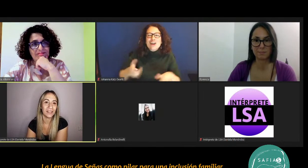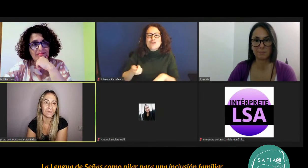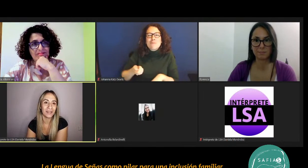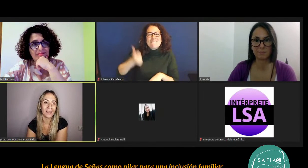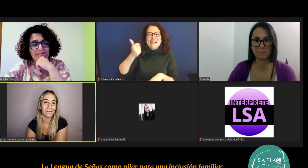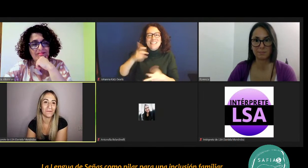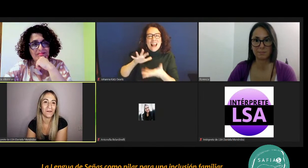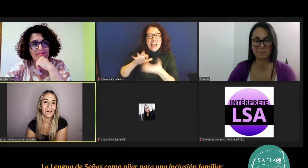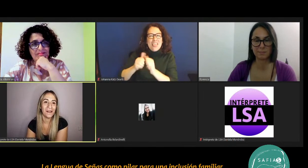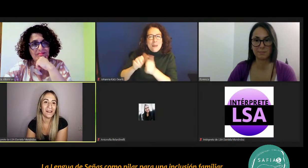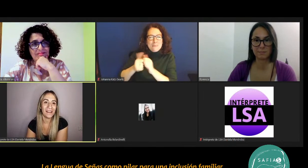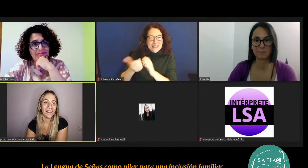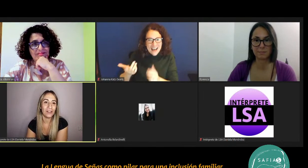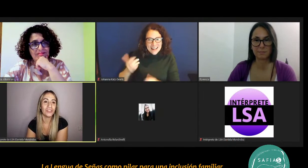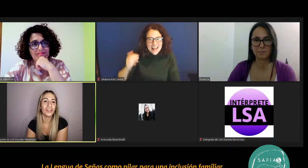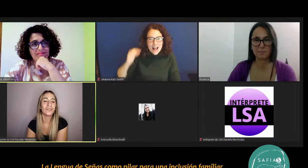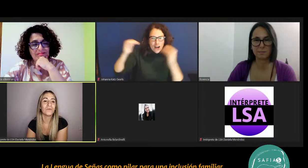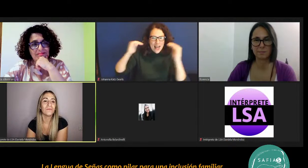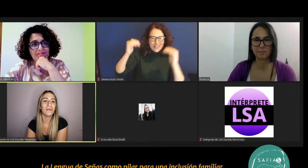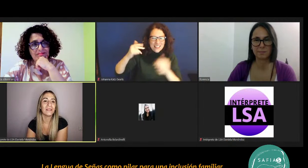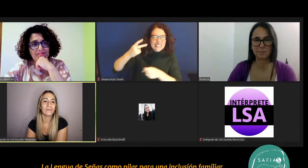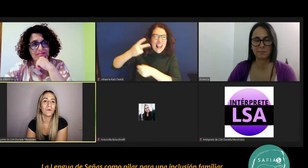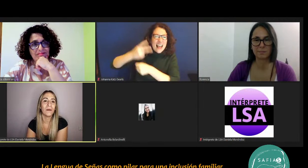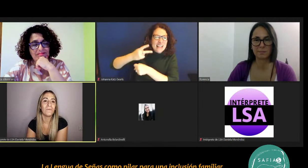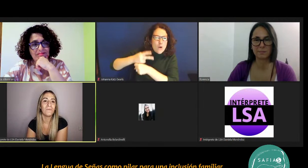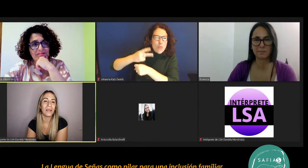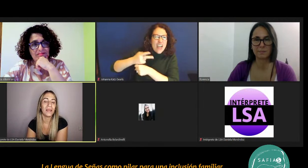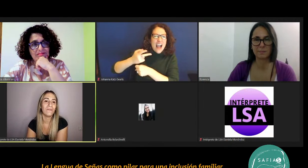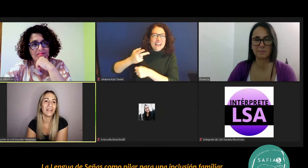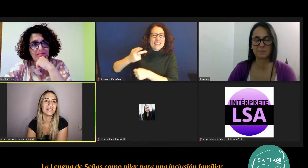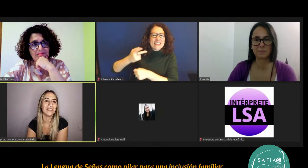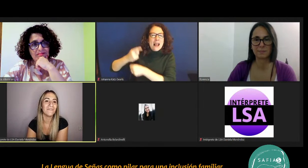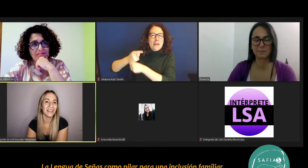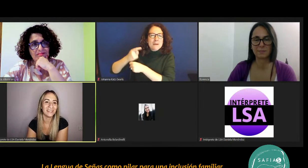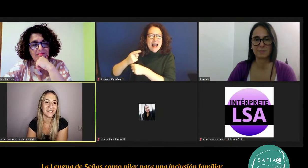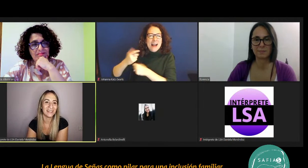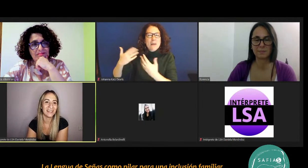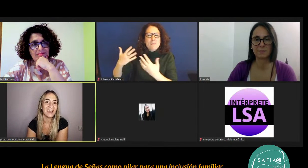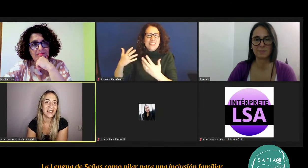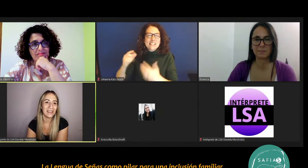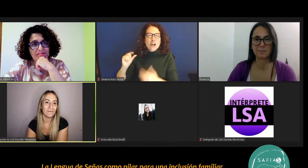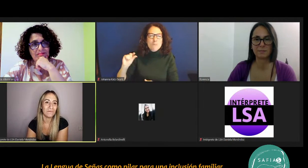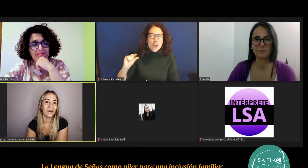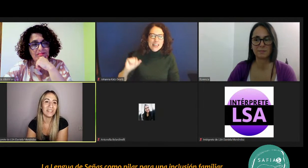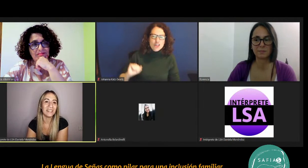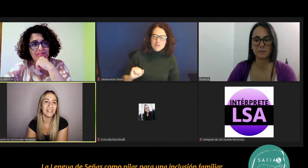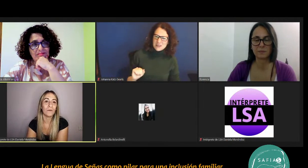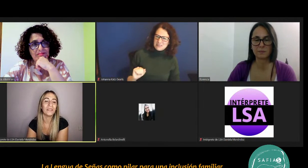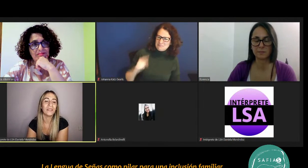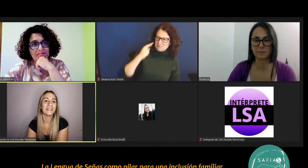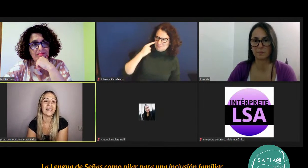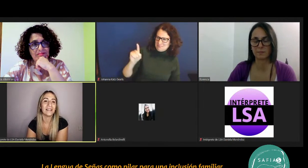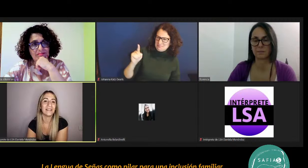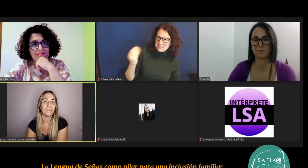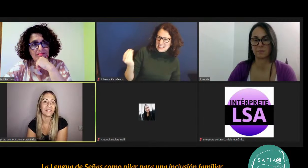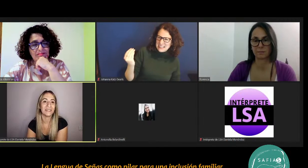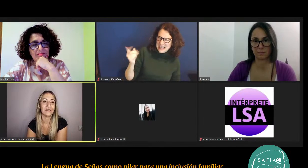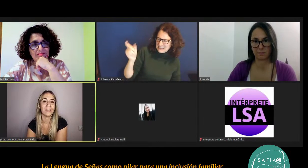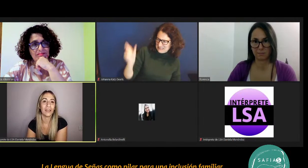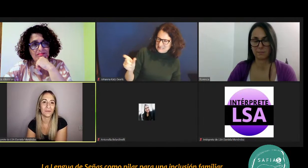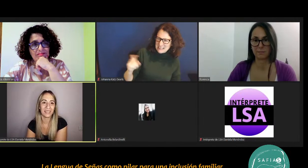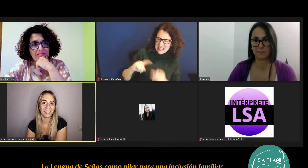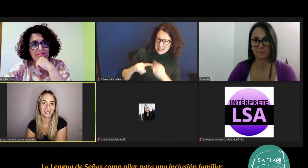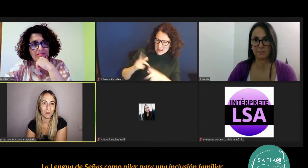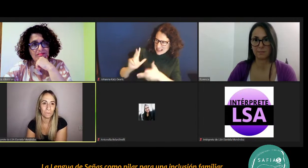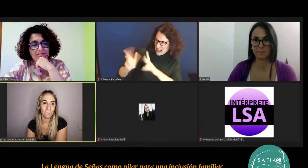los intérpretes como, los chicos son más flexibles, más fácil de adaptarse ante la presencia de